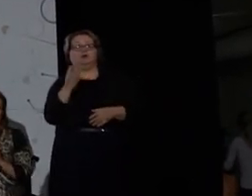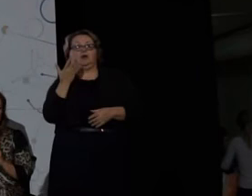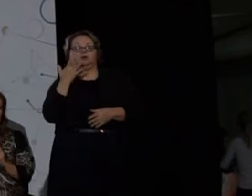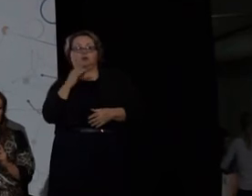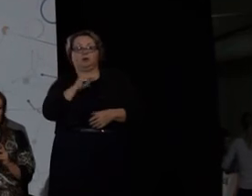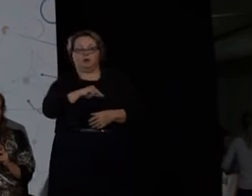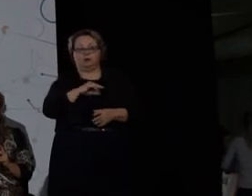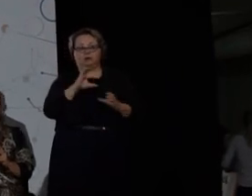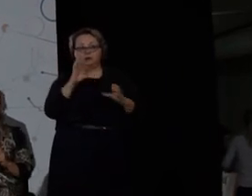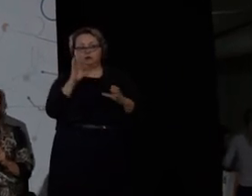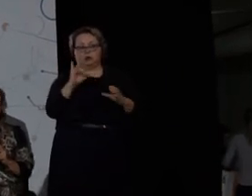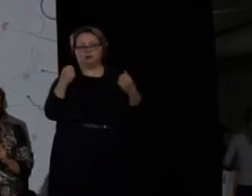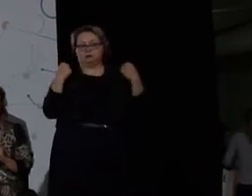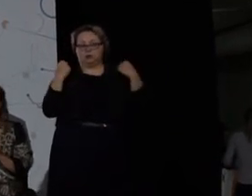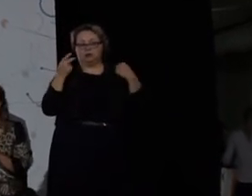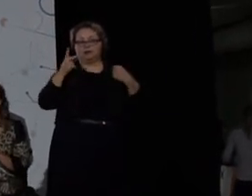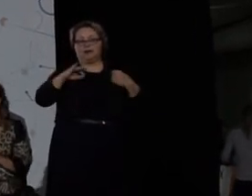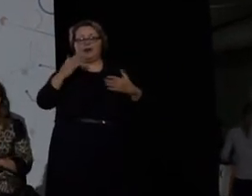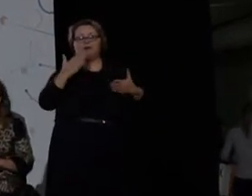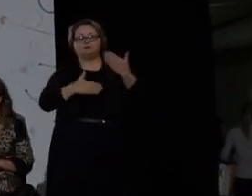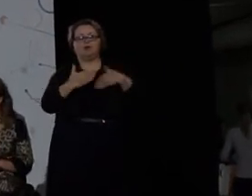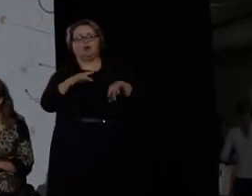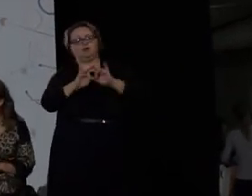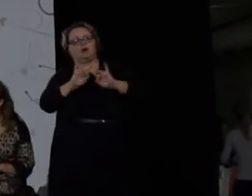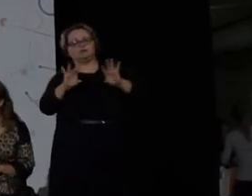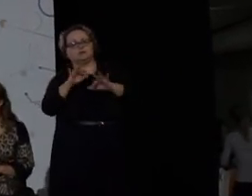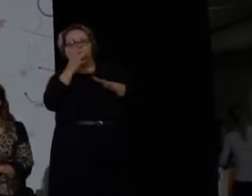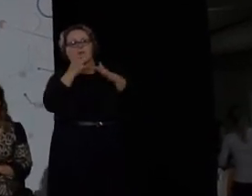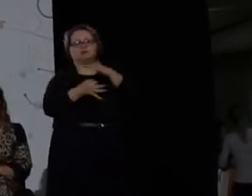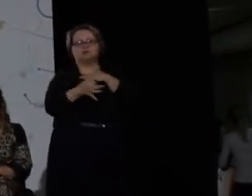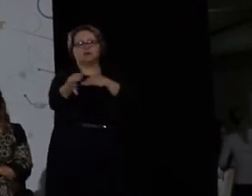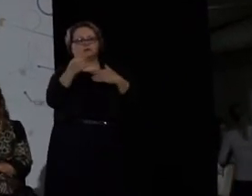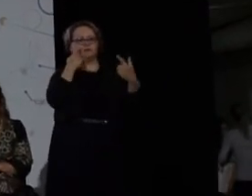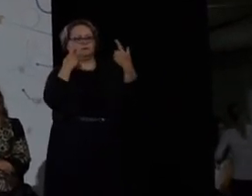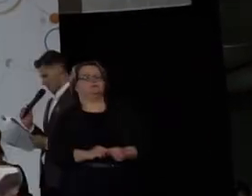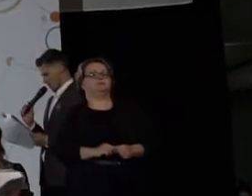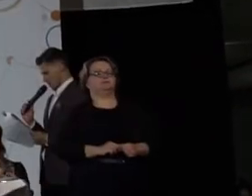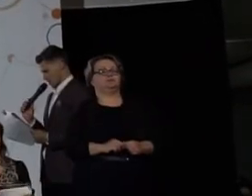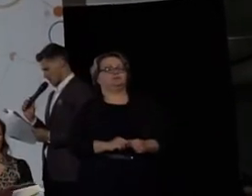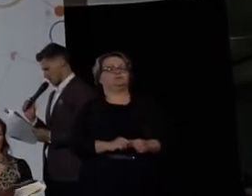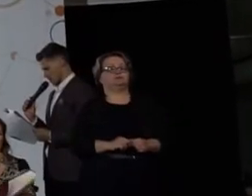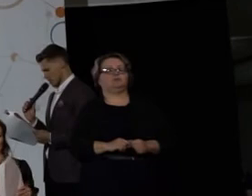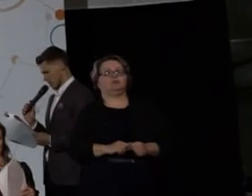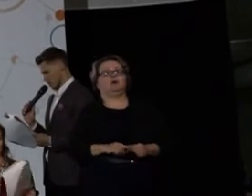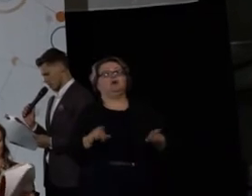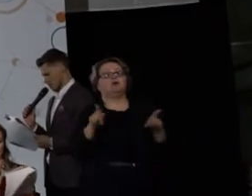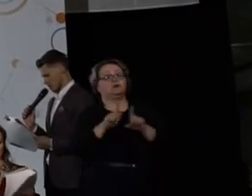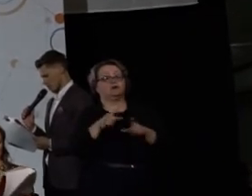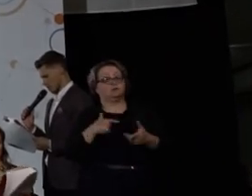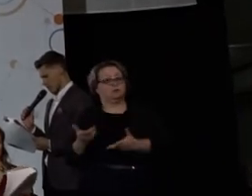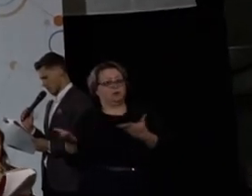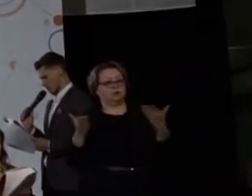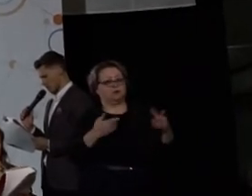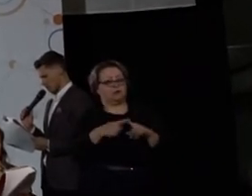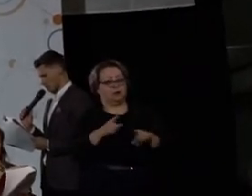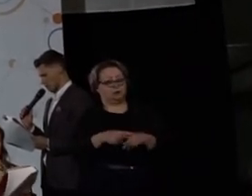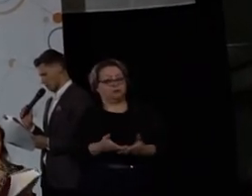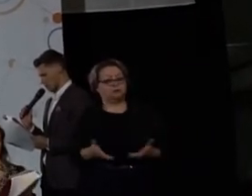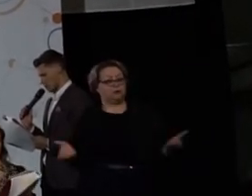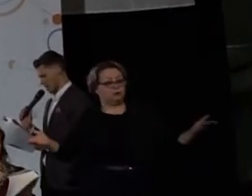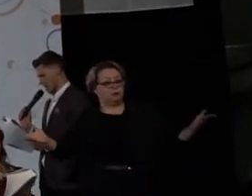которые работают со спортом для инвалидов. Рассказывают, подсказывают, информируют. Также мы приглашаем на эту сцену